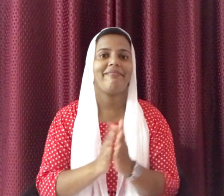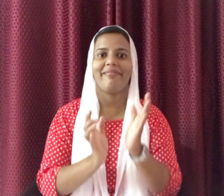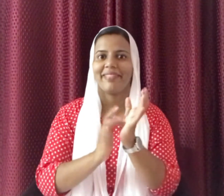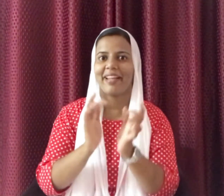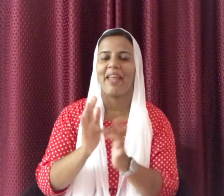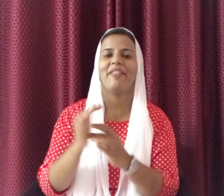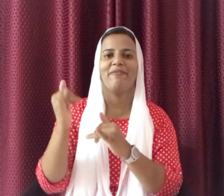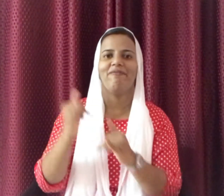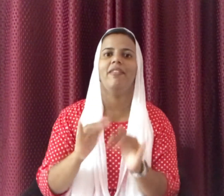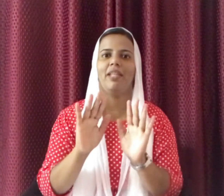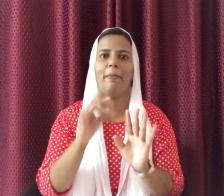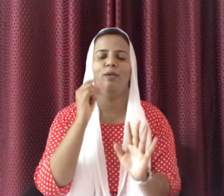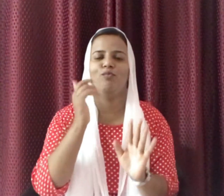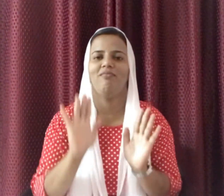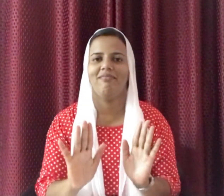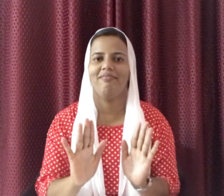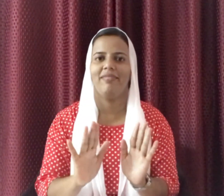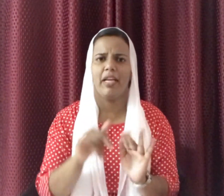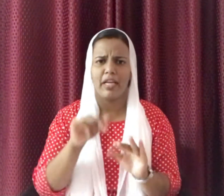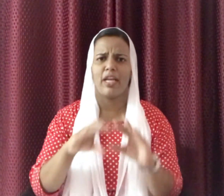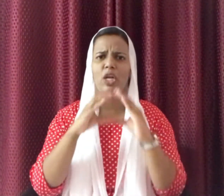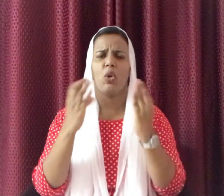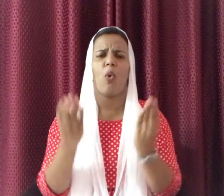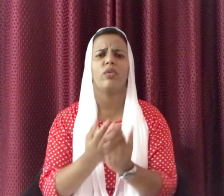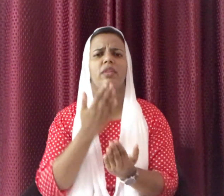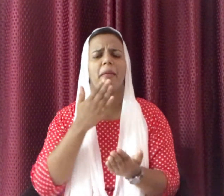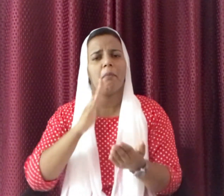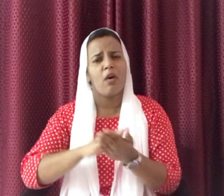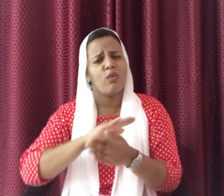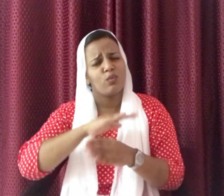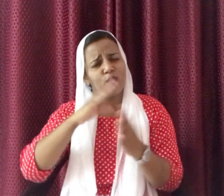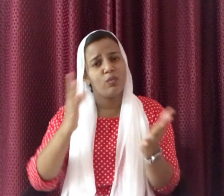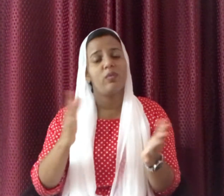ദൈവത്തിൽ നിന്നുള്ളവരാണ്. ഇങ്ങോട്ട് നോക്കി, ഈ ലോകത്തിൽ തിന്മയാണ് കൂടുതൽ നിറഞ്ഞു നിൽക്കുന്നത്.